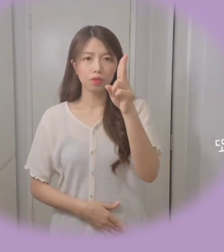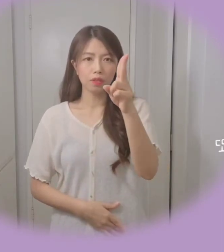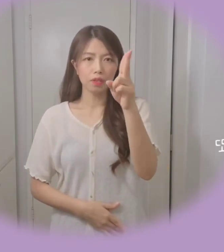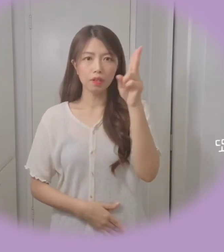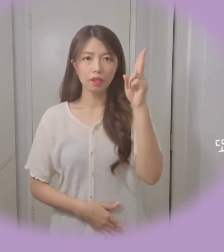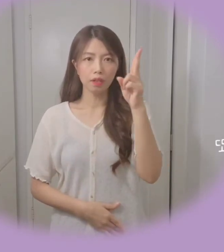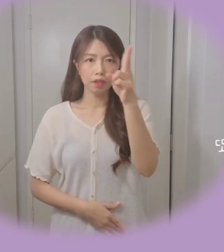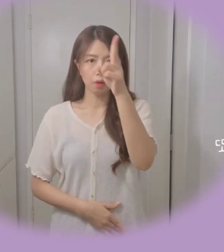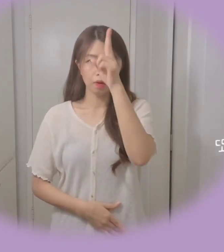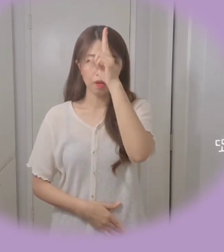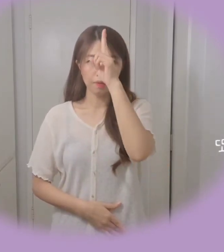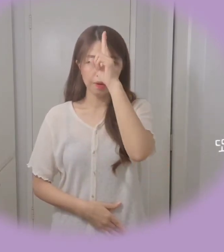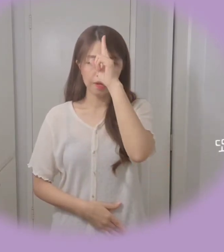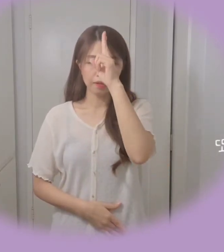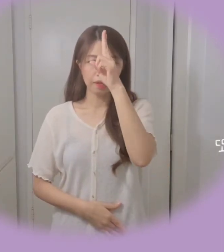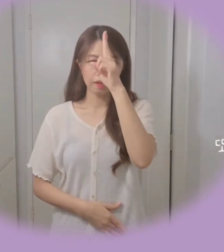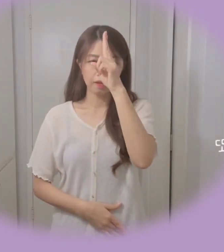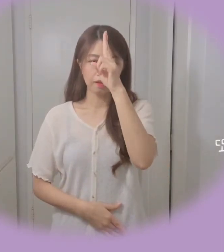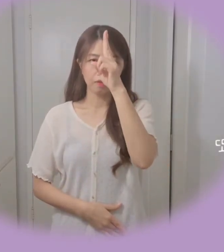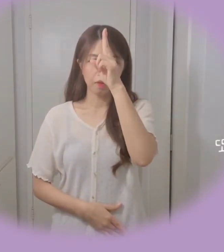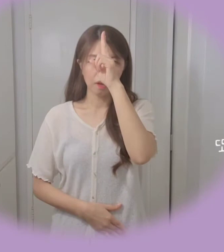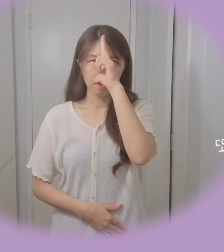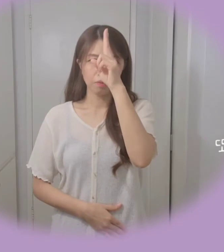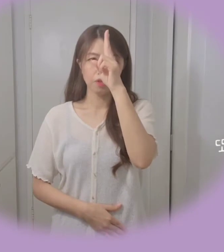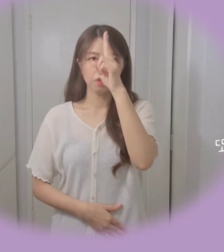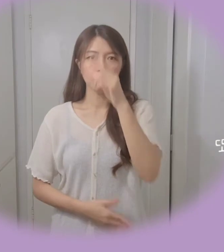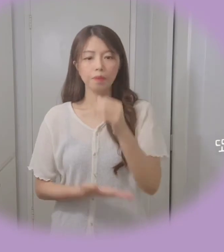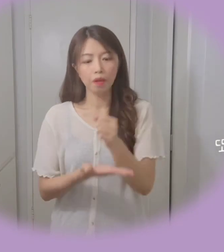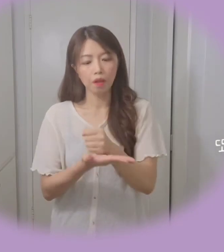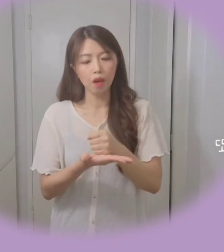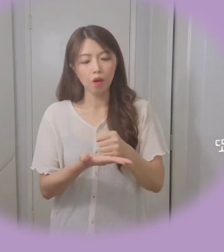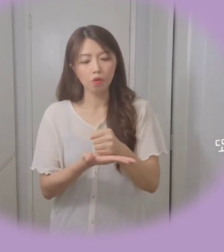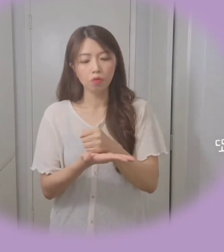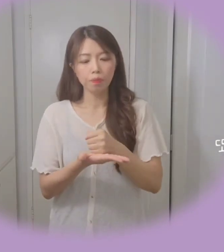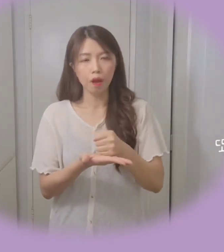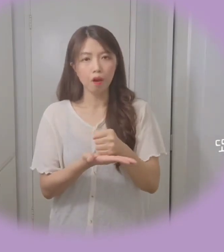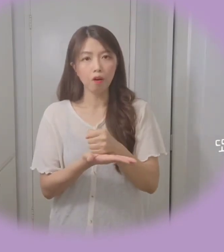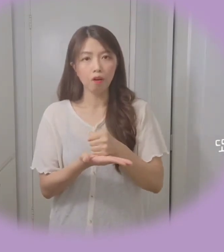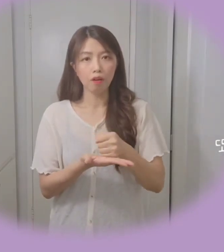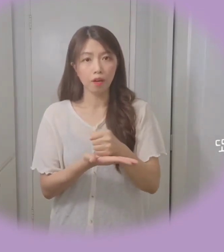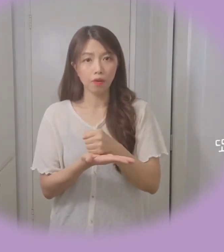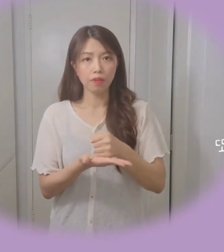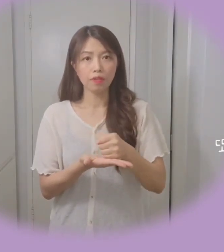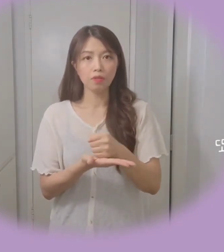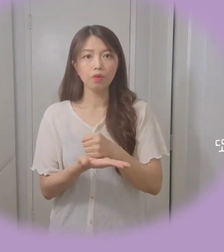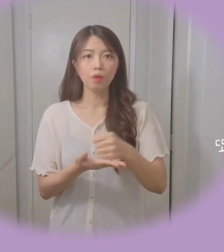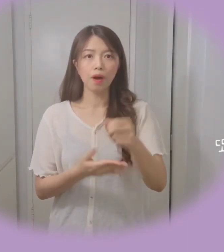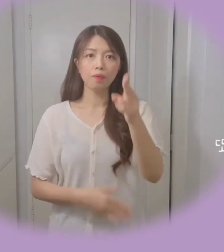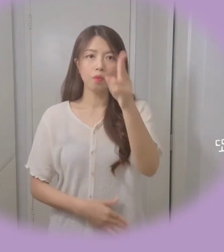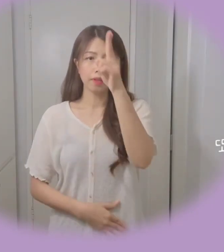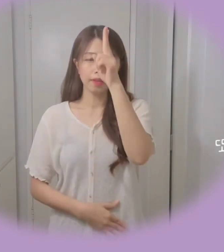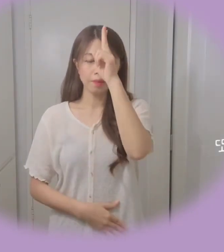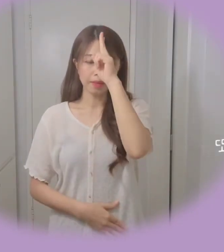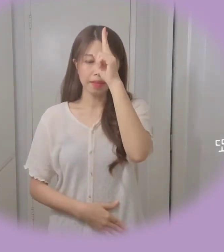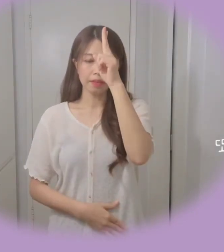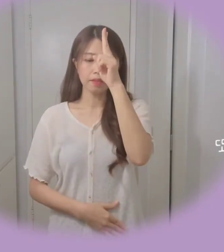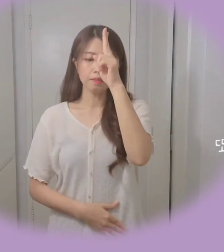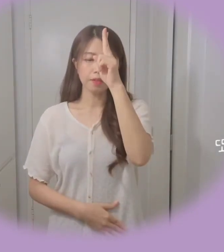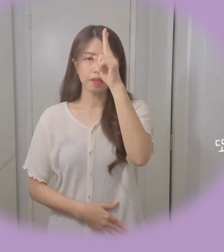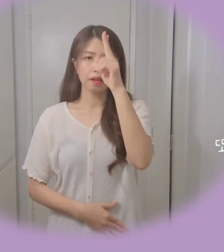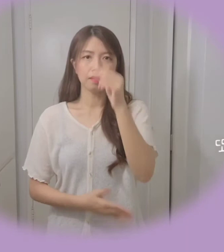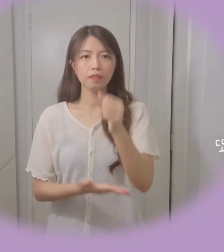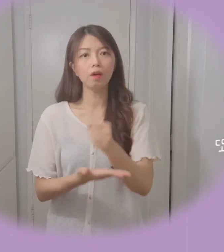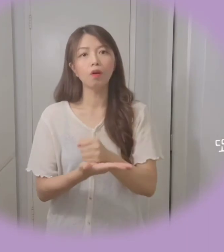검지하고 중지를 이렇게 이마에 탁 이렇게 붙여주시면 운명이라고 한 뜻의 수어와 뭔가 딱